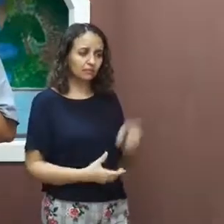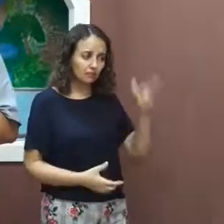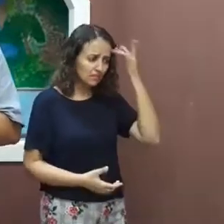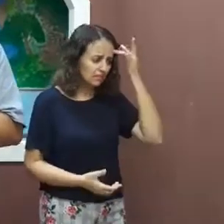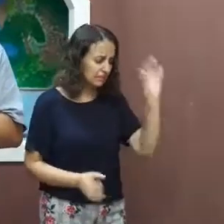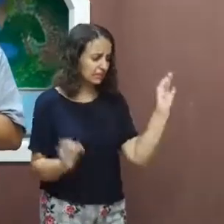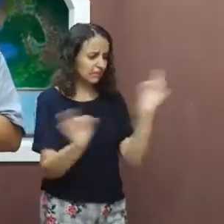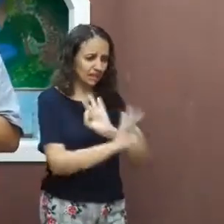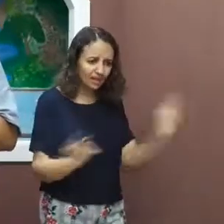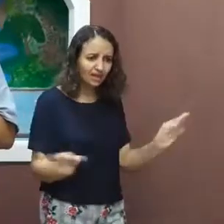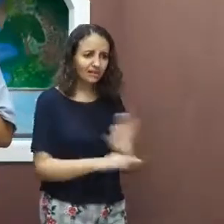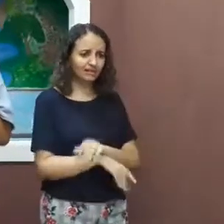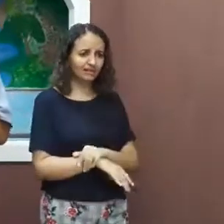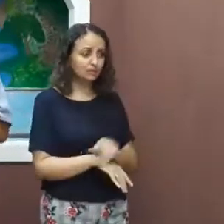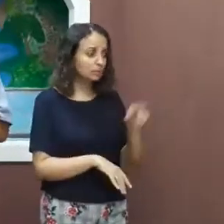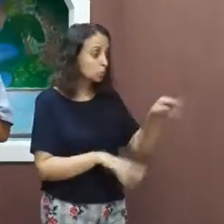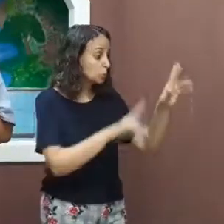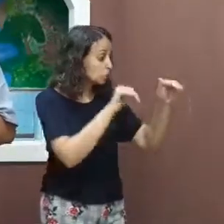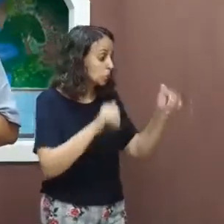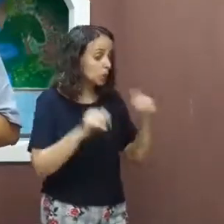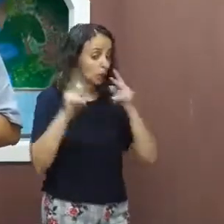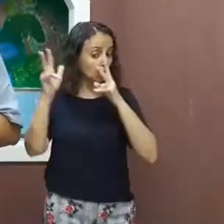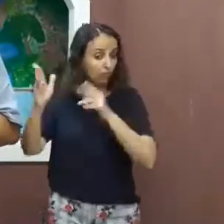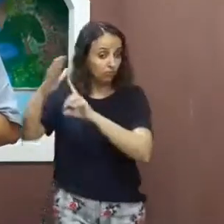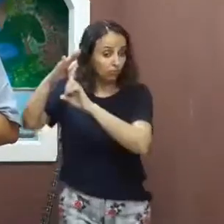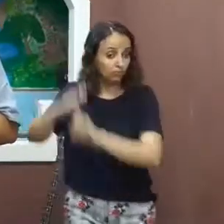é frescura porque você nunca passou por isso.